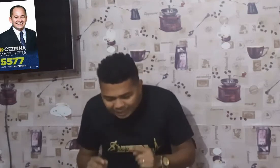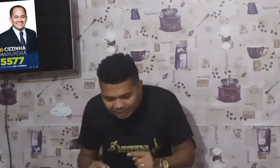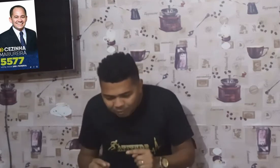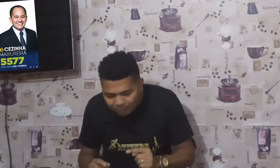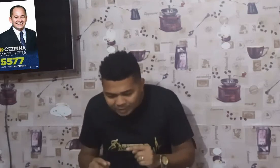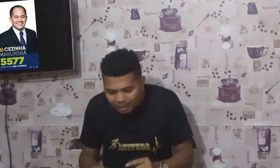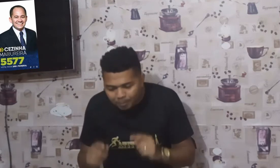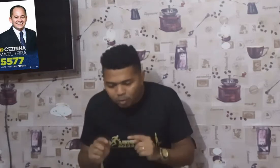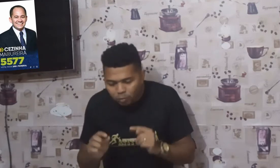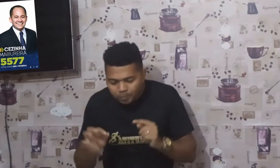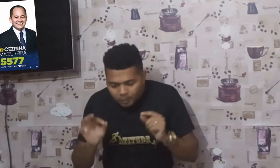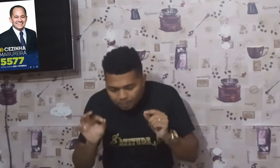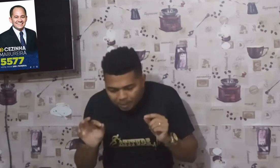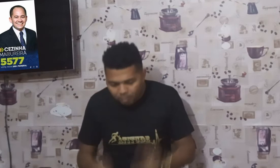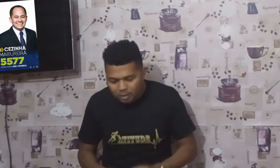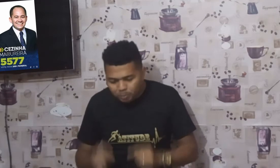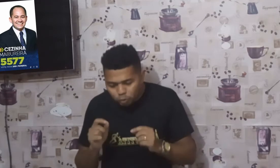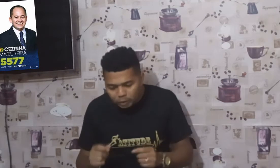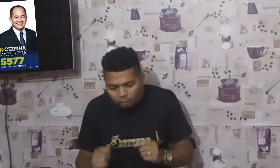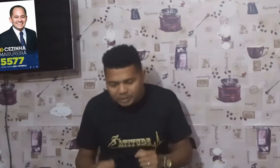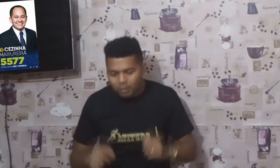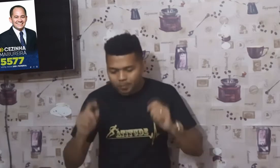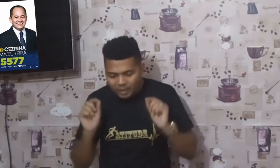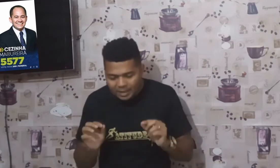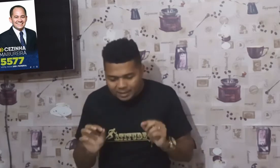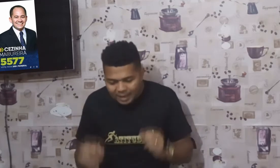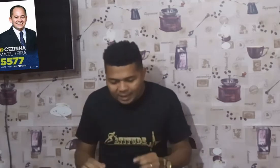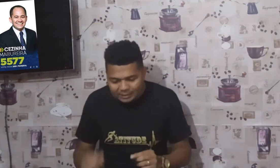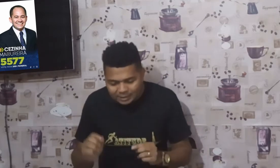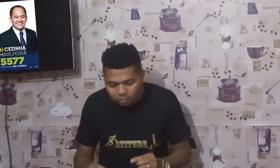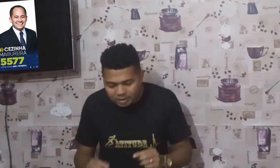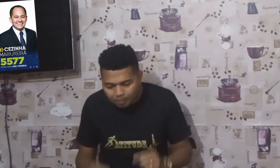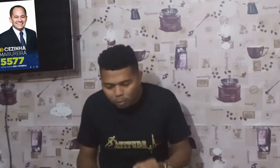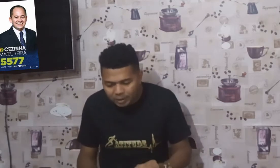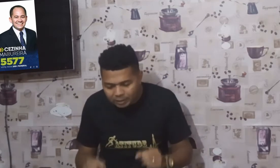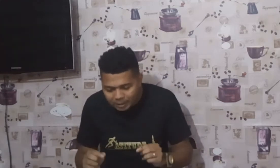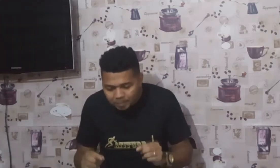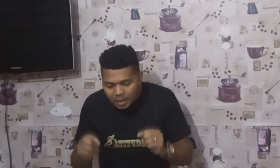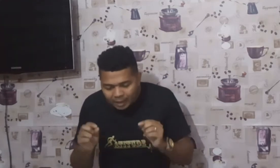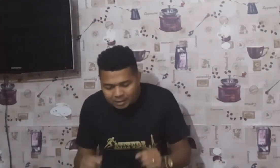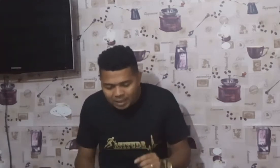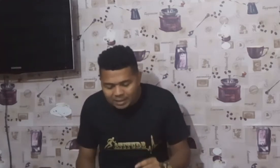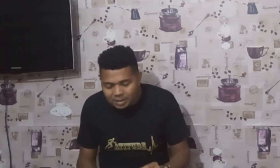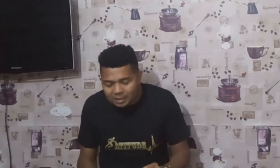ainda deve passar pelo menos por duas comissões, entre elas a segurança pública de Assembleia